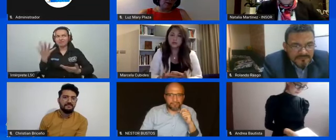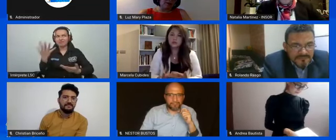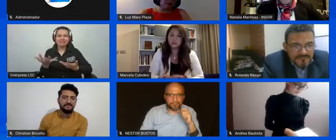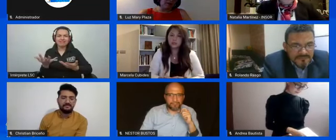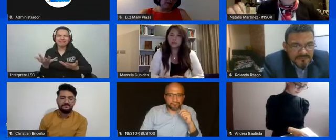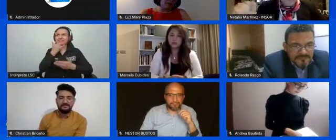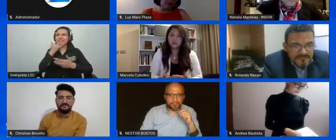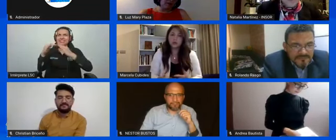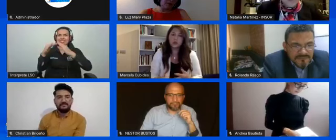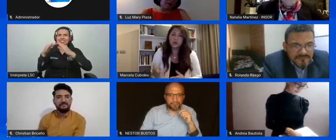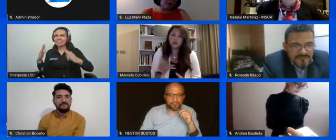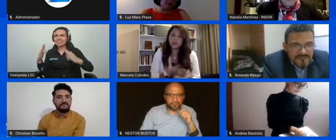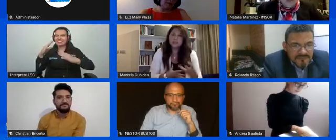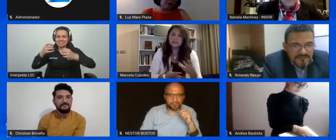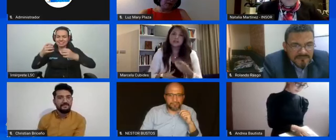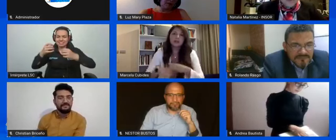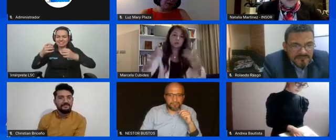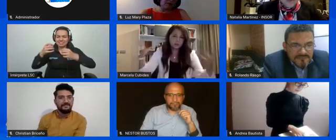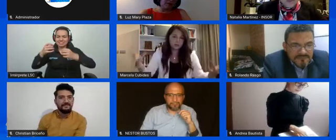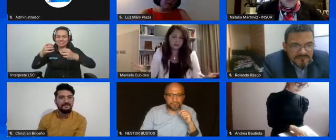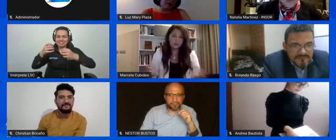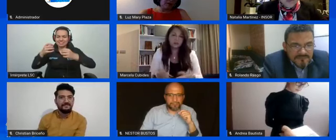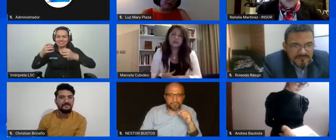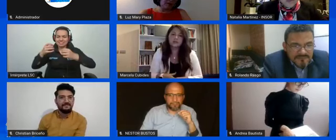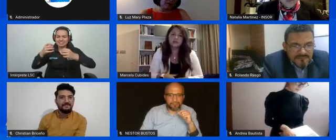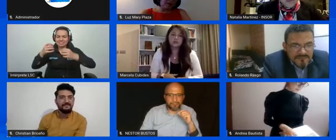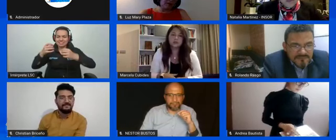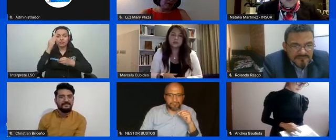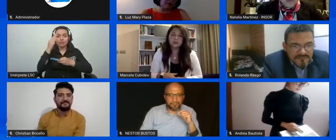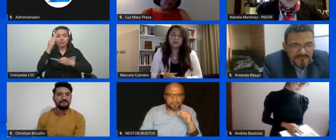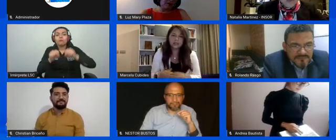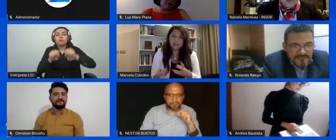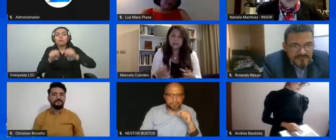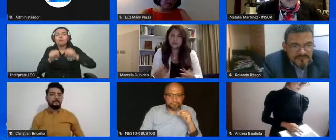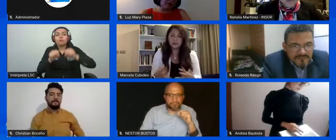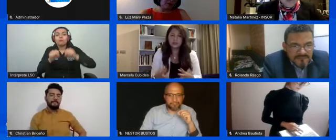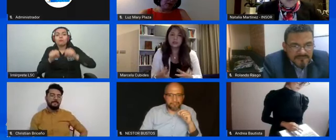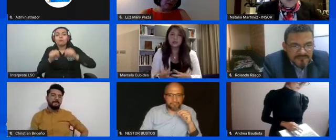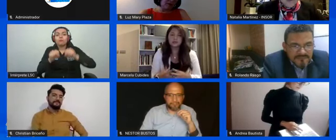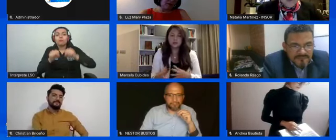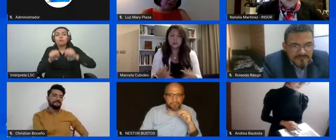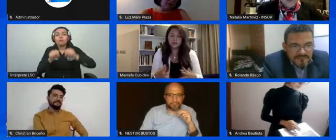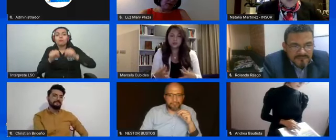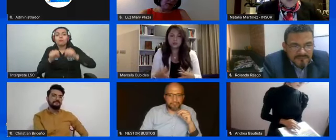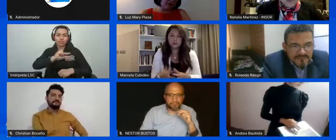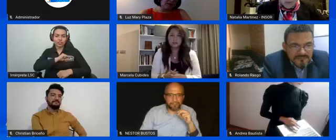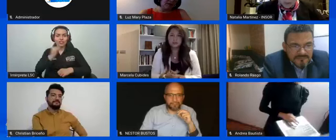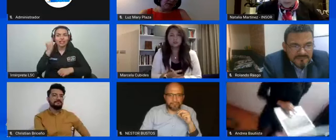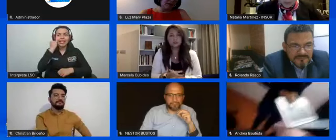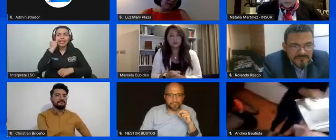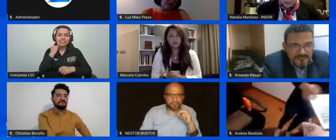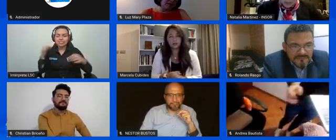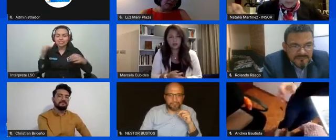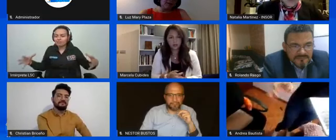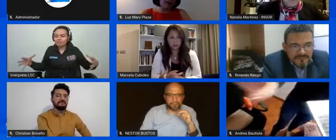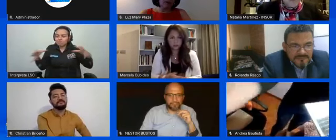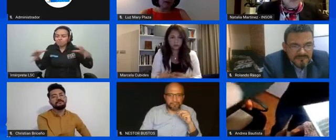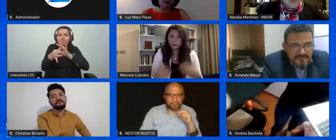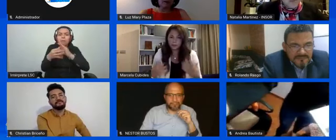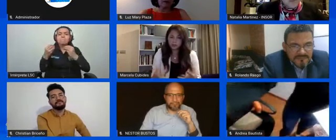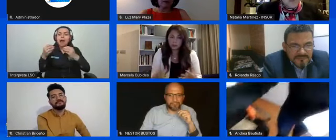posible fusión del INSOR con el INSI para convertirse en un gran instituto de discapacidad, y eso tenía, digamos, una situación bien compleja